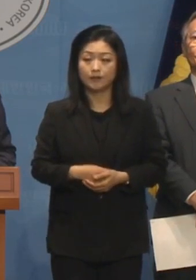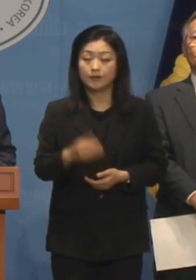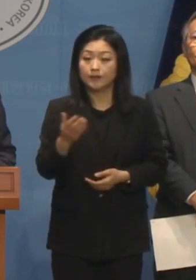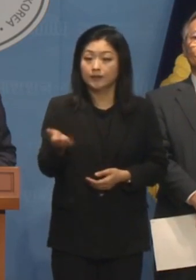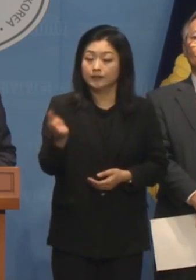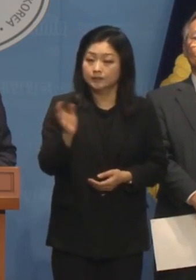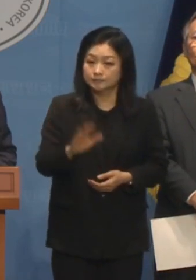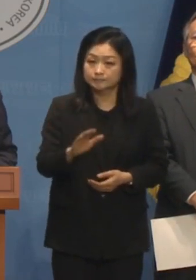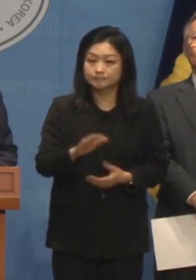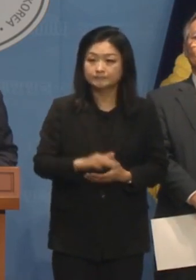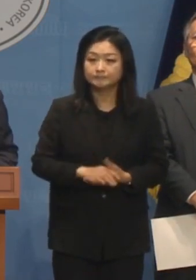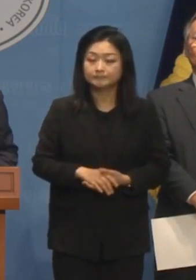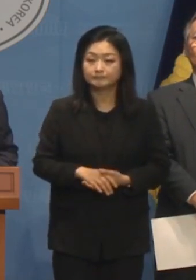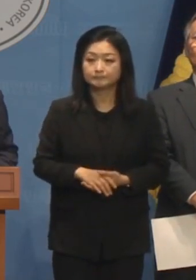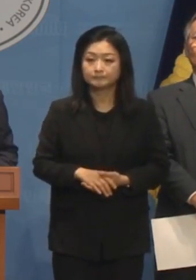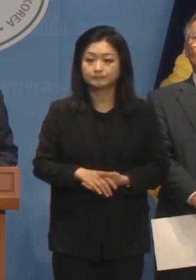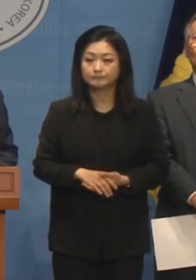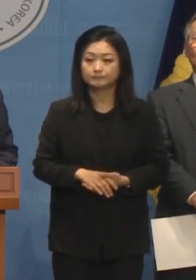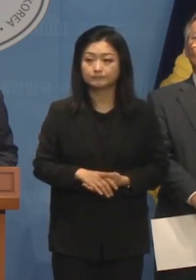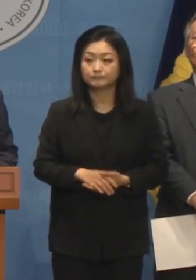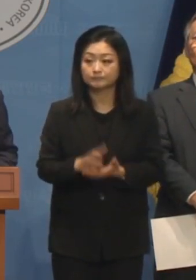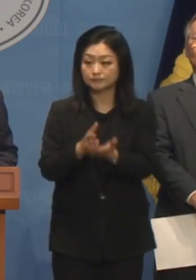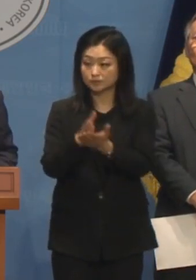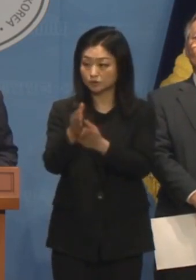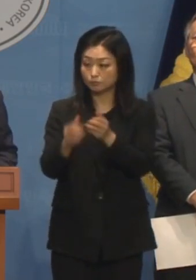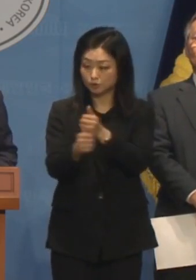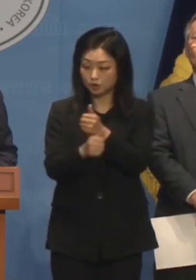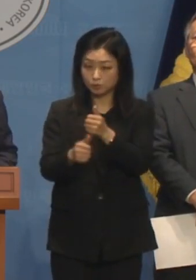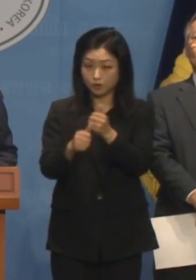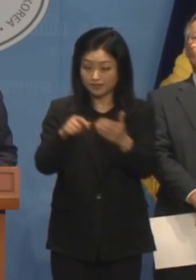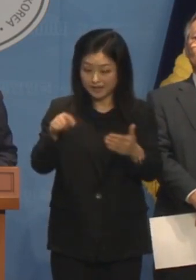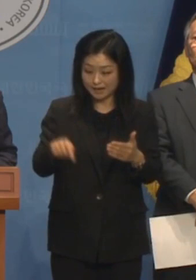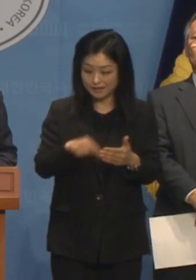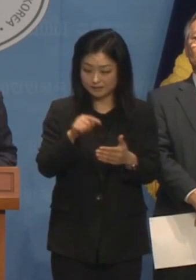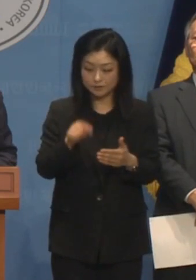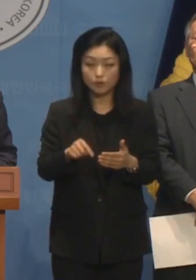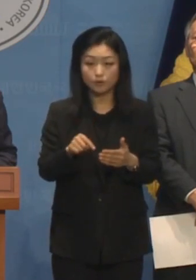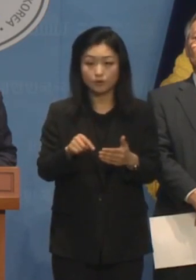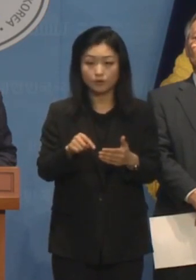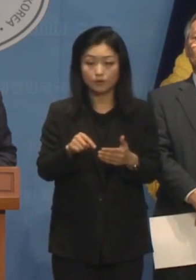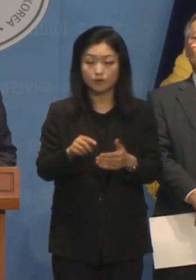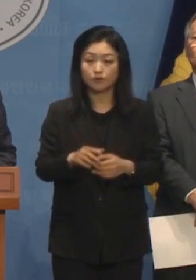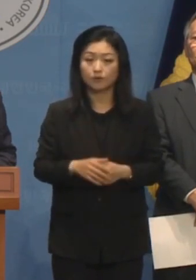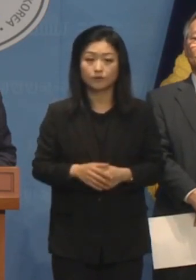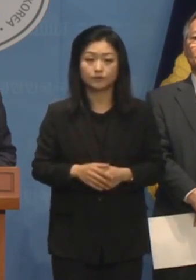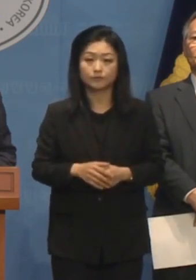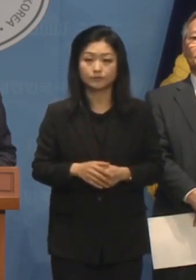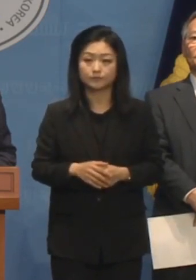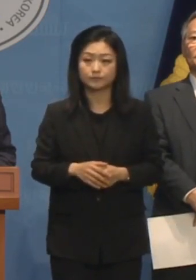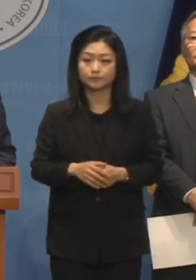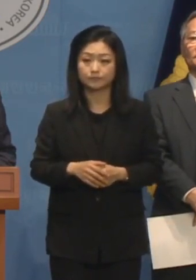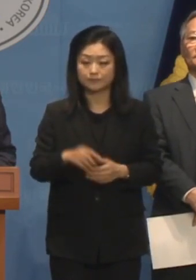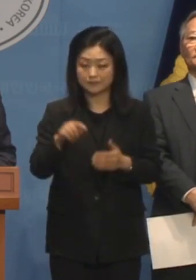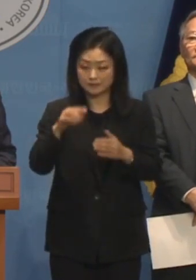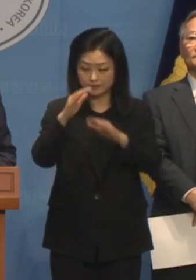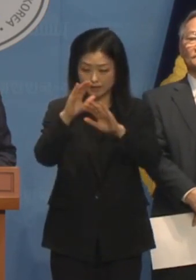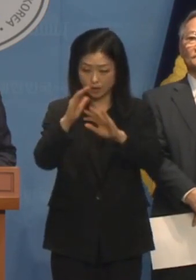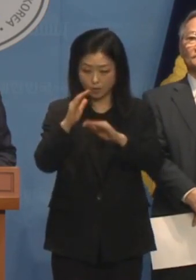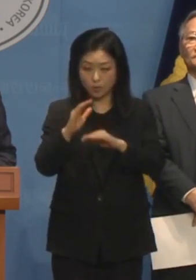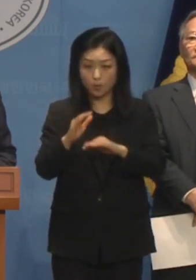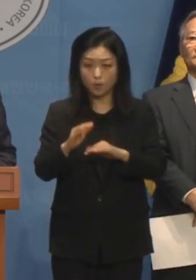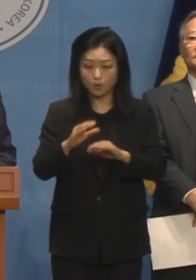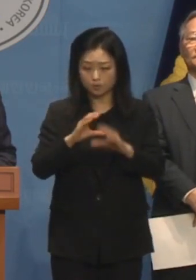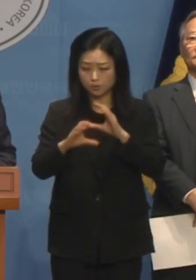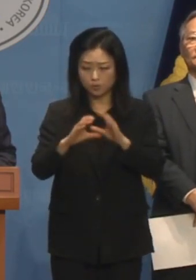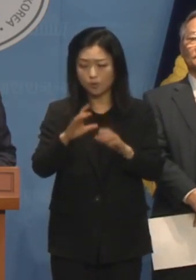그럼에도 불구하고 전문의 내부 안에서도 제대로 내용이